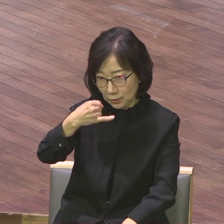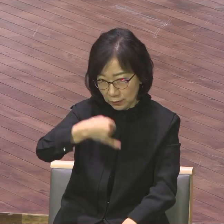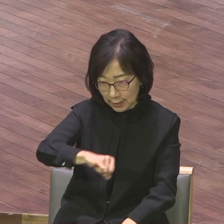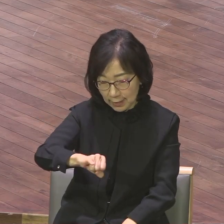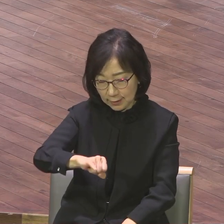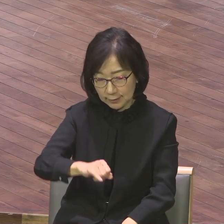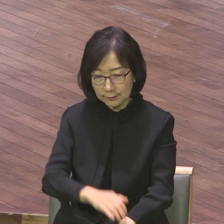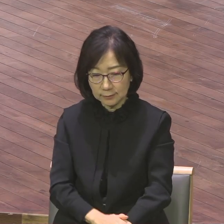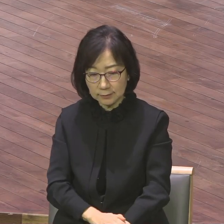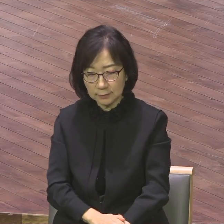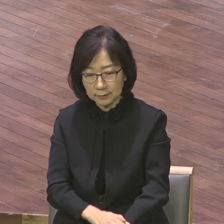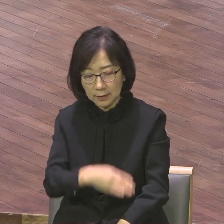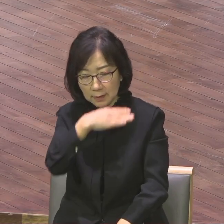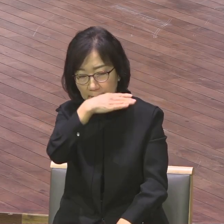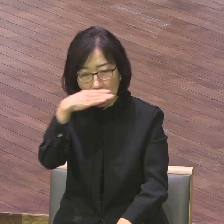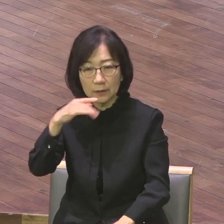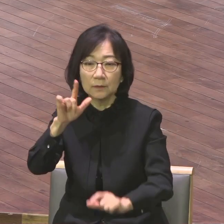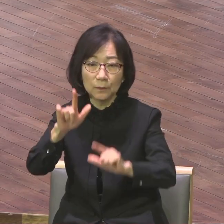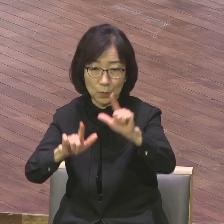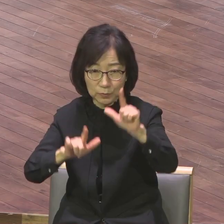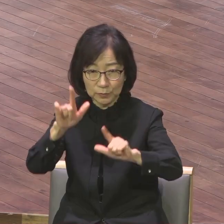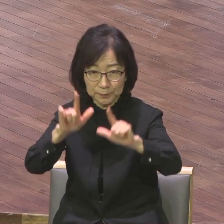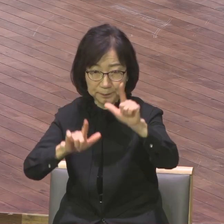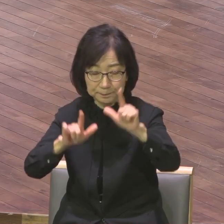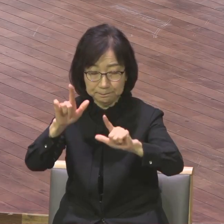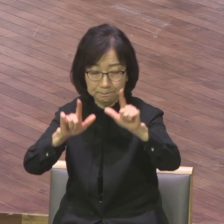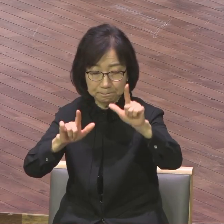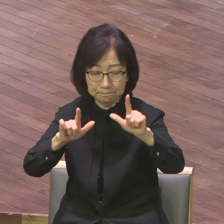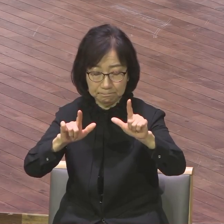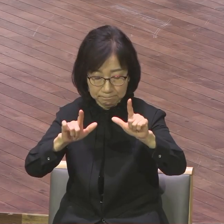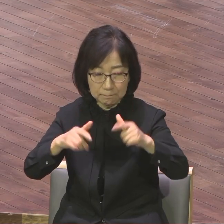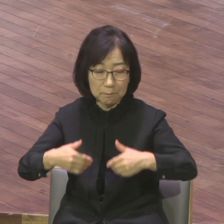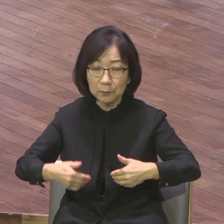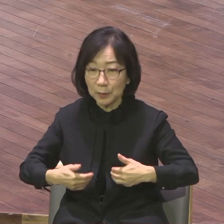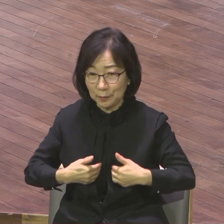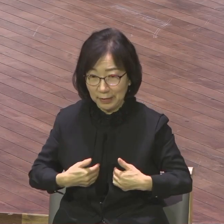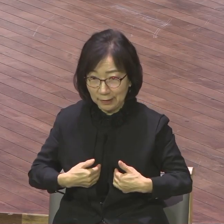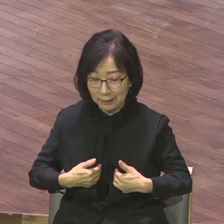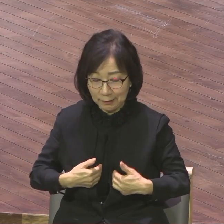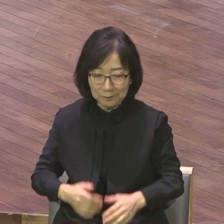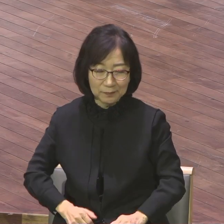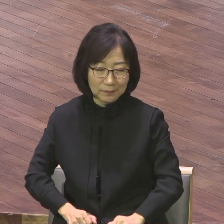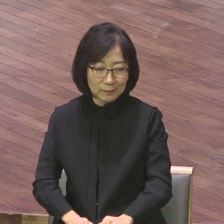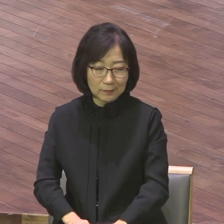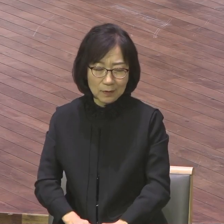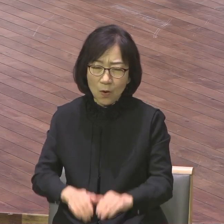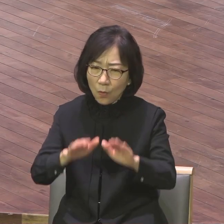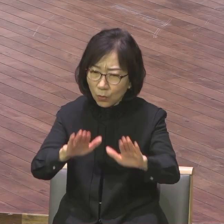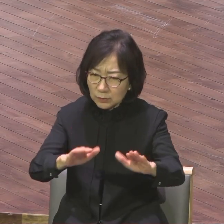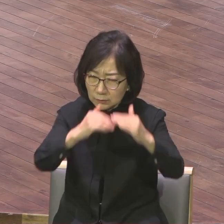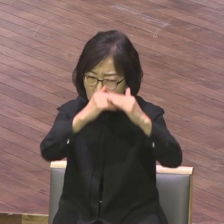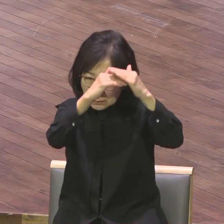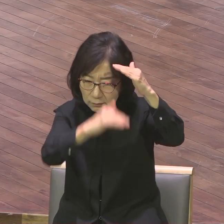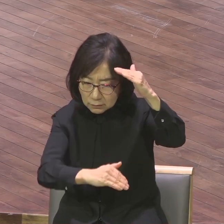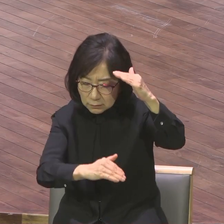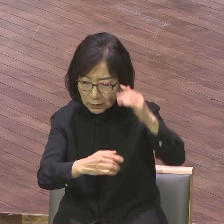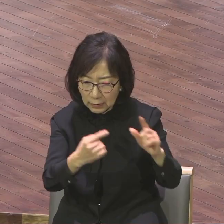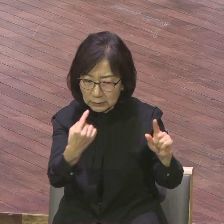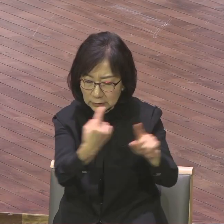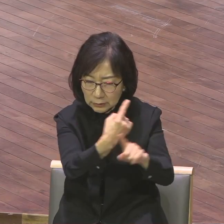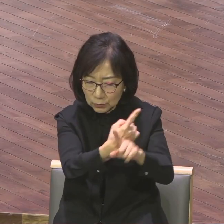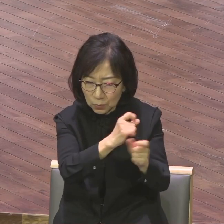장면이에요. 오늘 이 본문 말씀을 통해서 영계 모든 성도들은 치유와 회복의